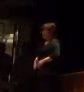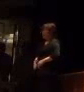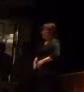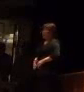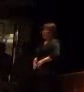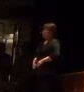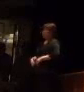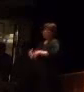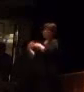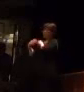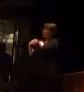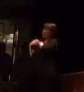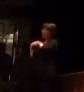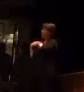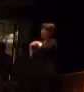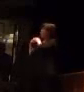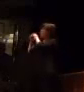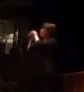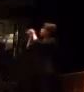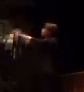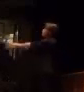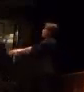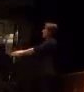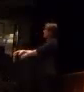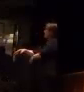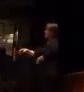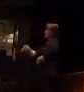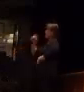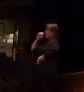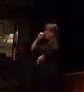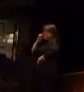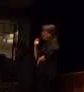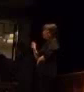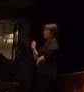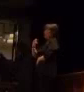ところに大きな課題があると言わなければならんと思うのであります